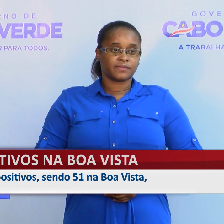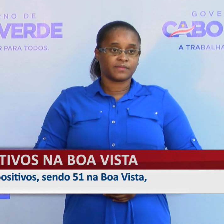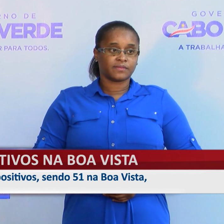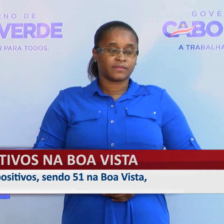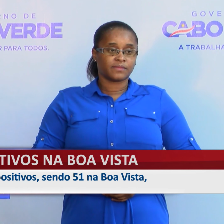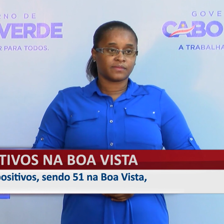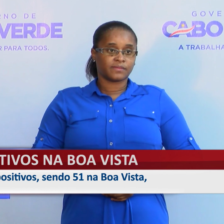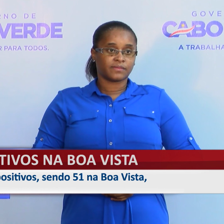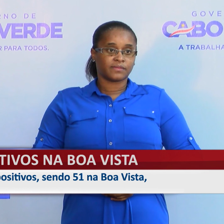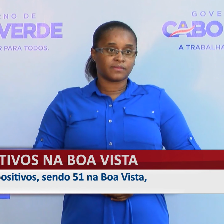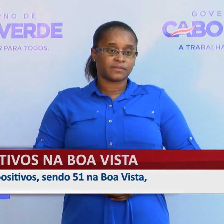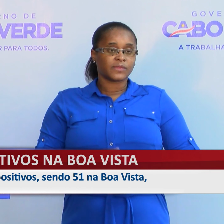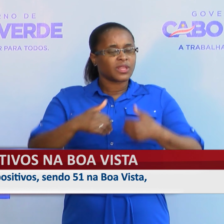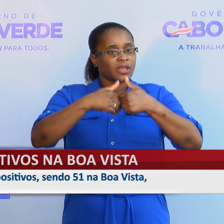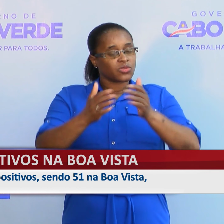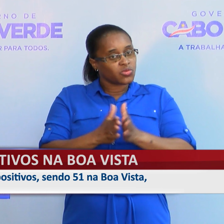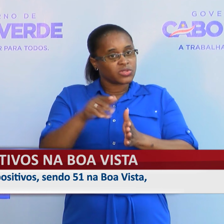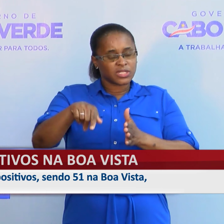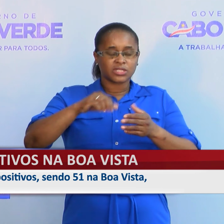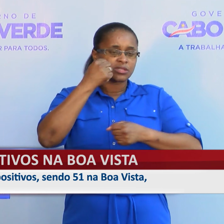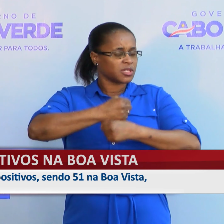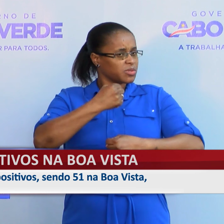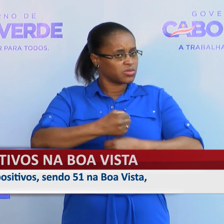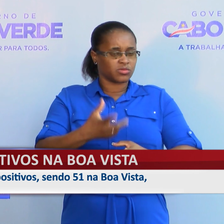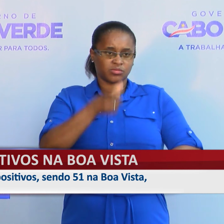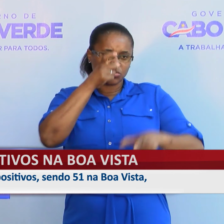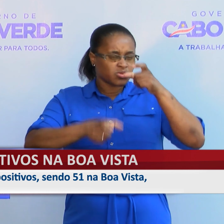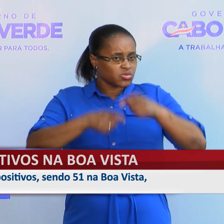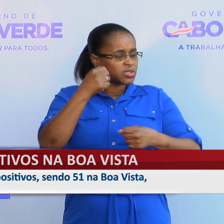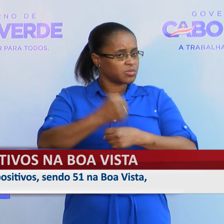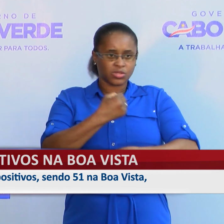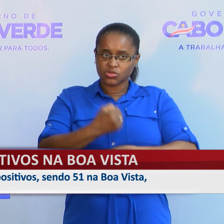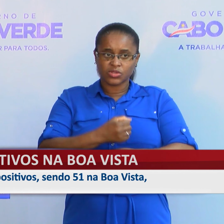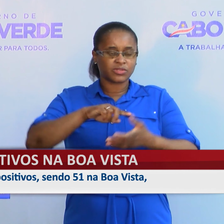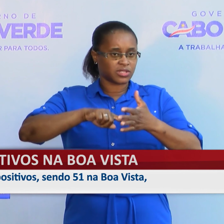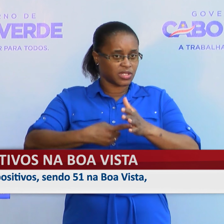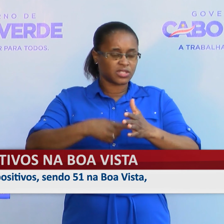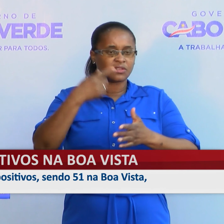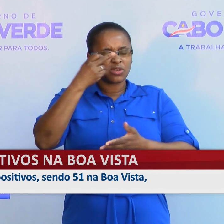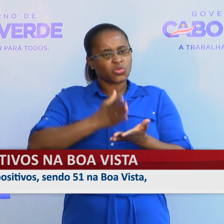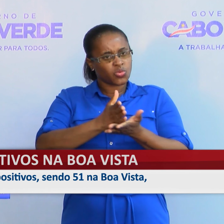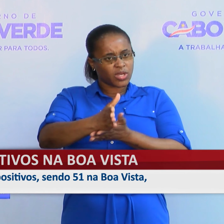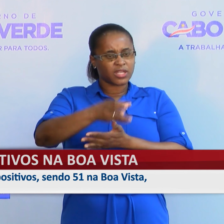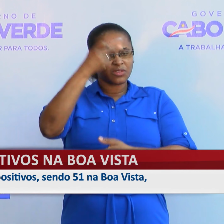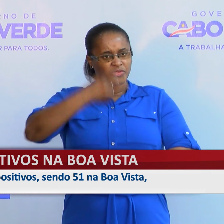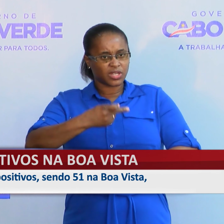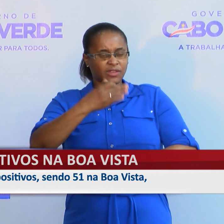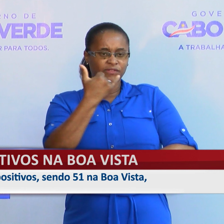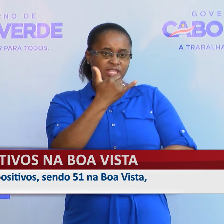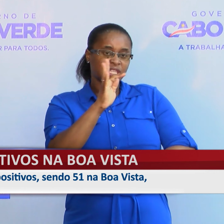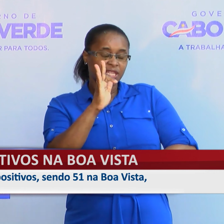A realização desses testes a todos os trabalhadores, que estiveram durante 23 dias em quarentena,